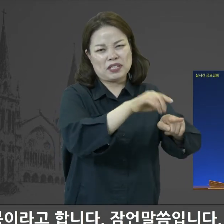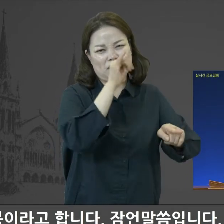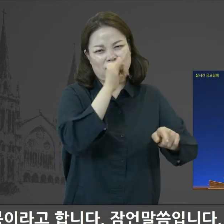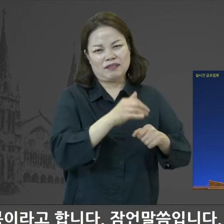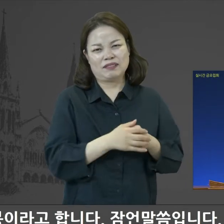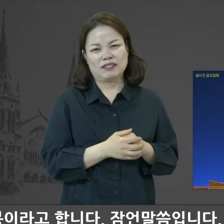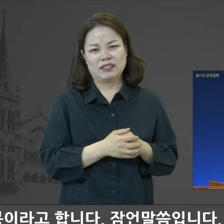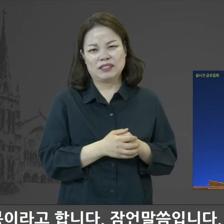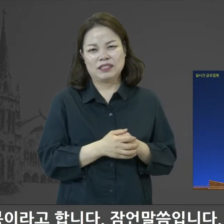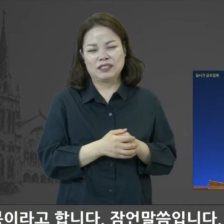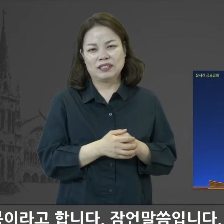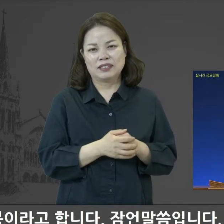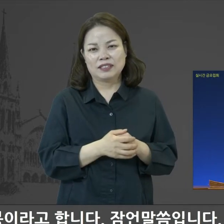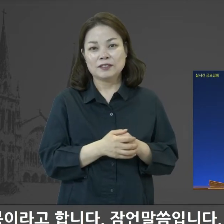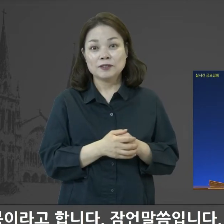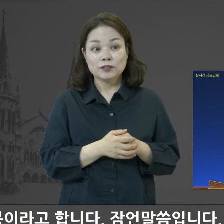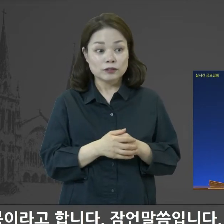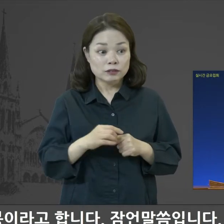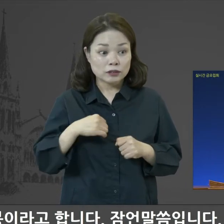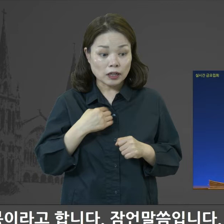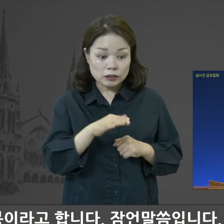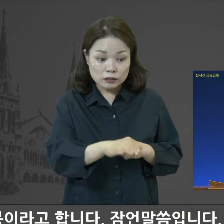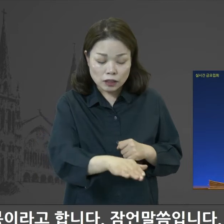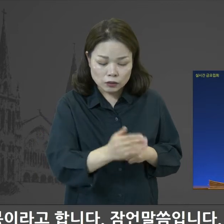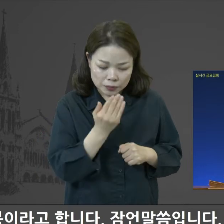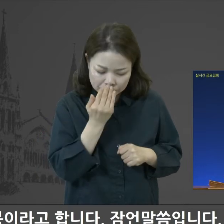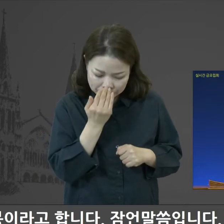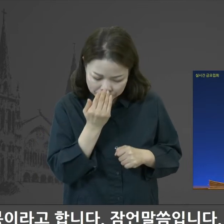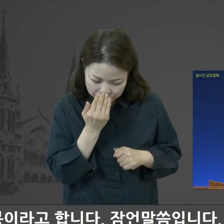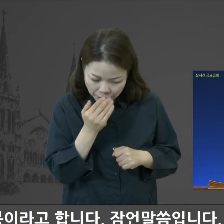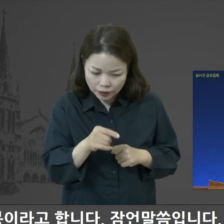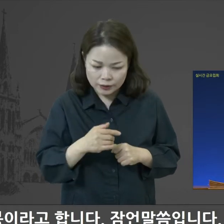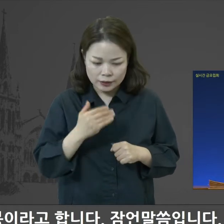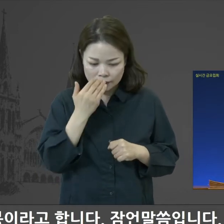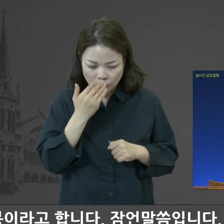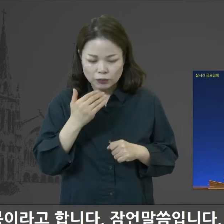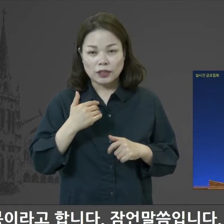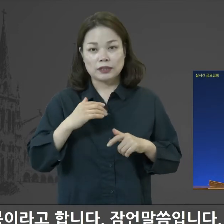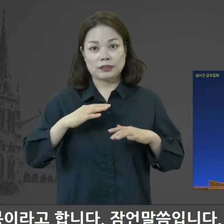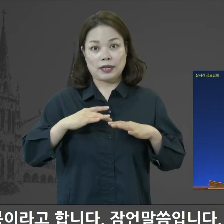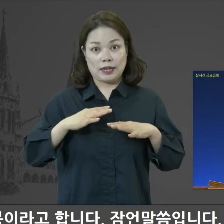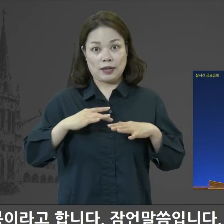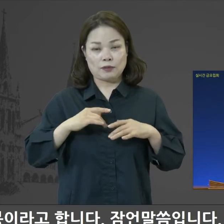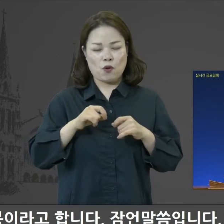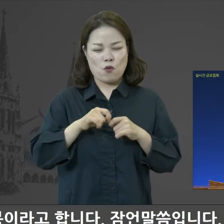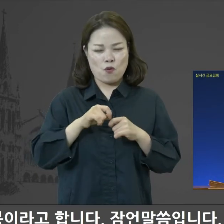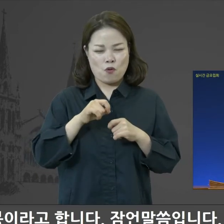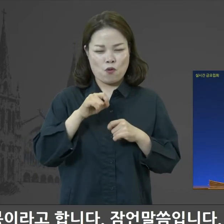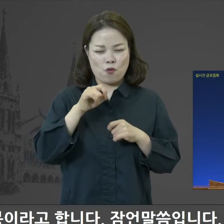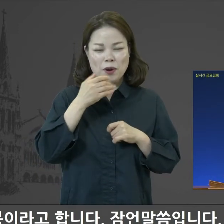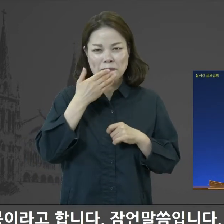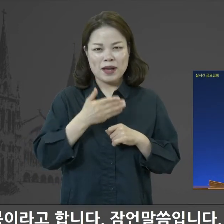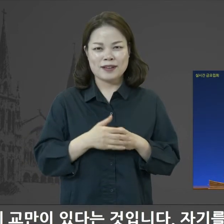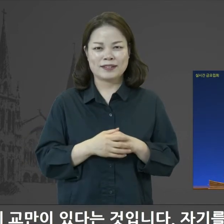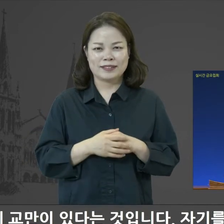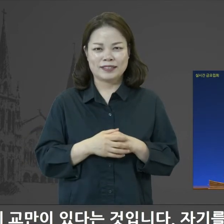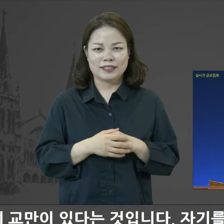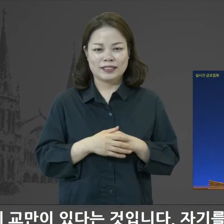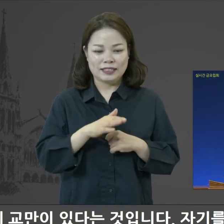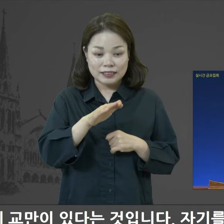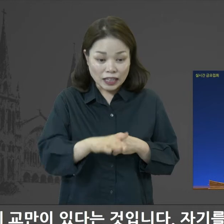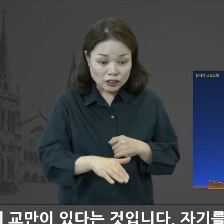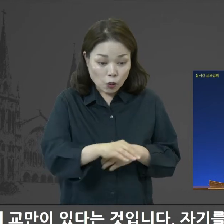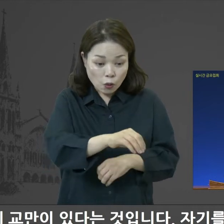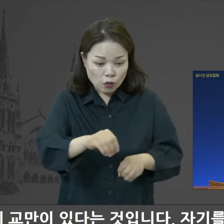그런데 우리가 이 자기를 낮추면, 낮은 것을 자랑하면 오래 갑니다. 낮은 것이